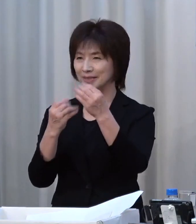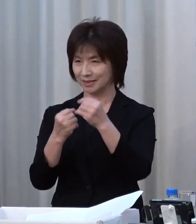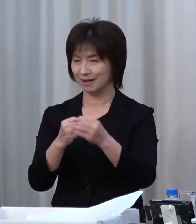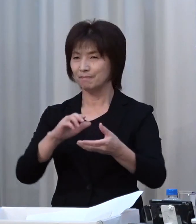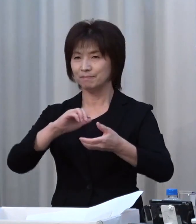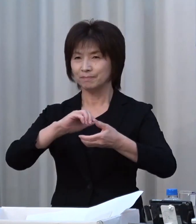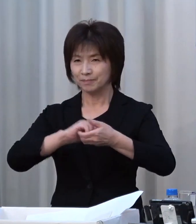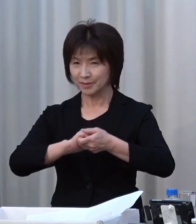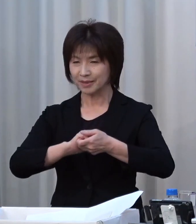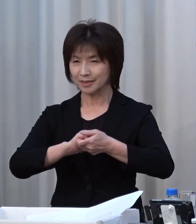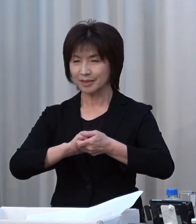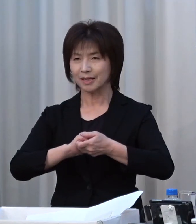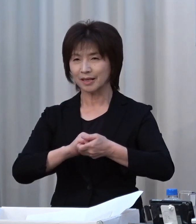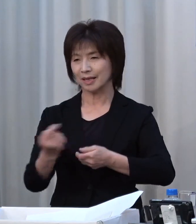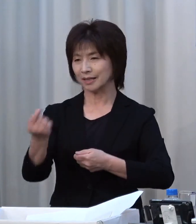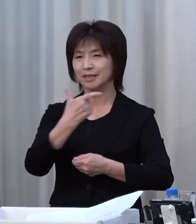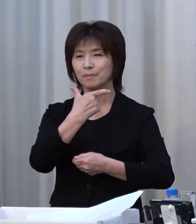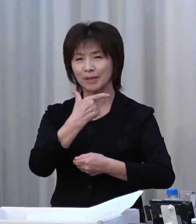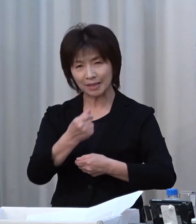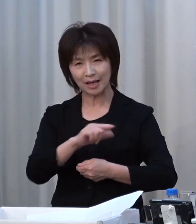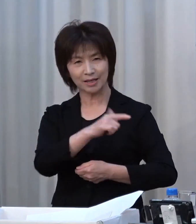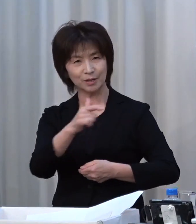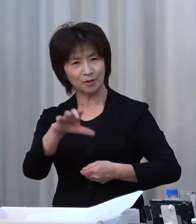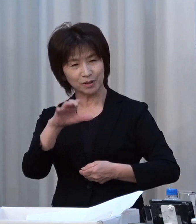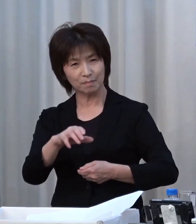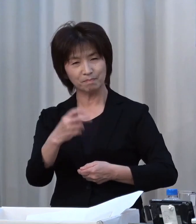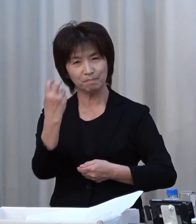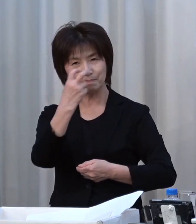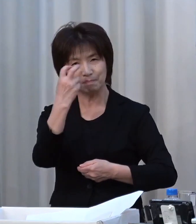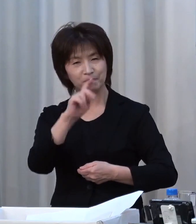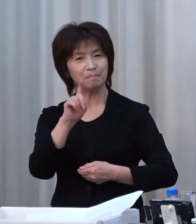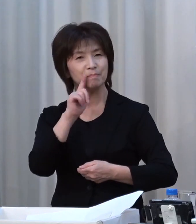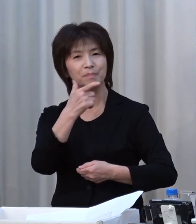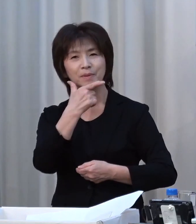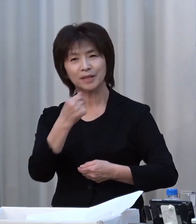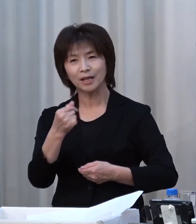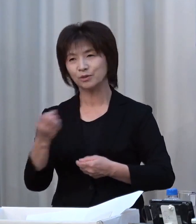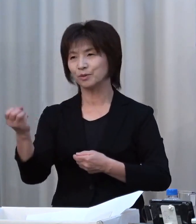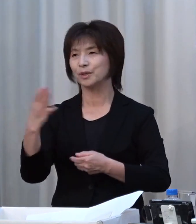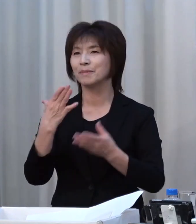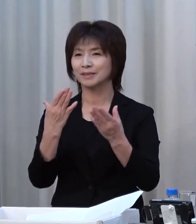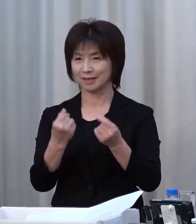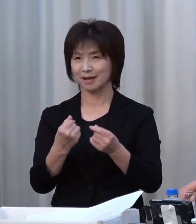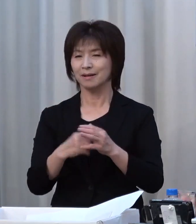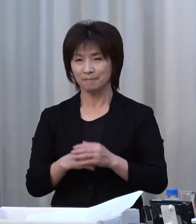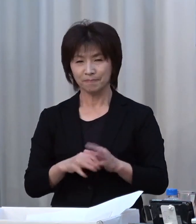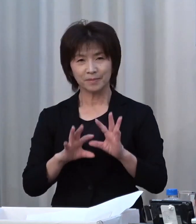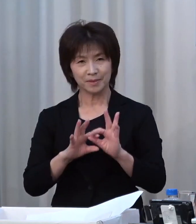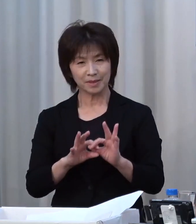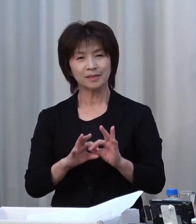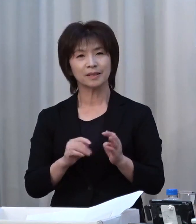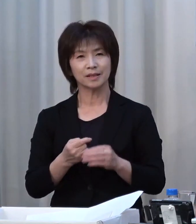を来てみたいと、でいろんなところをね、視察したいと、そのようにおっしゃっておりましたので、私は